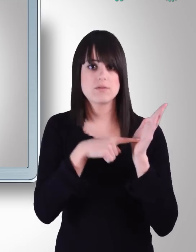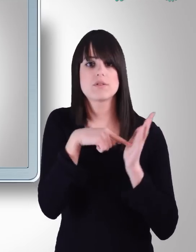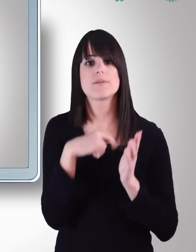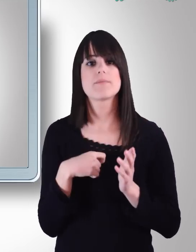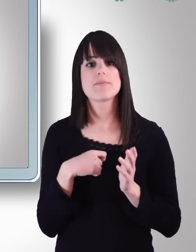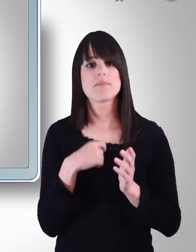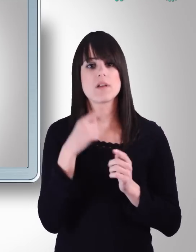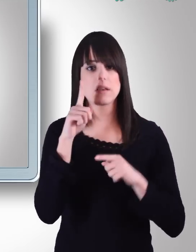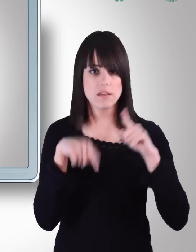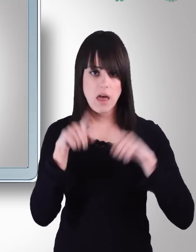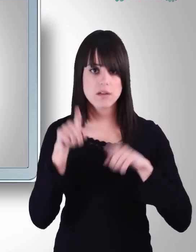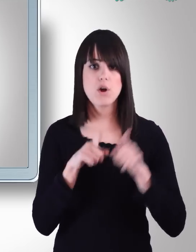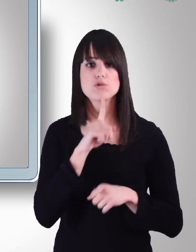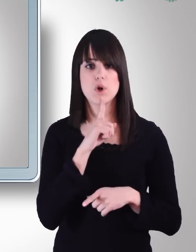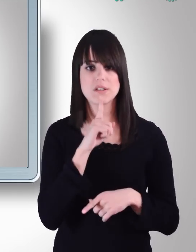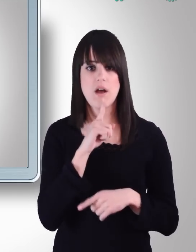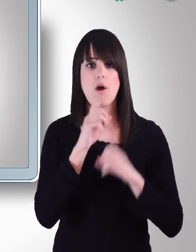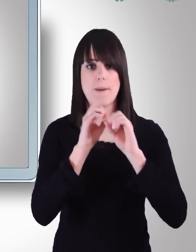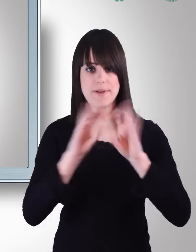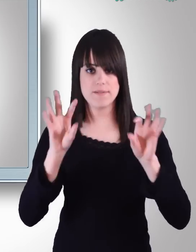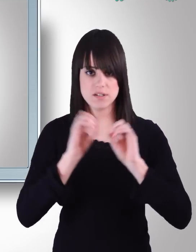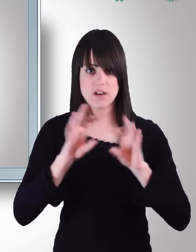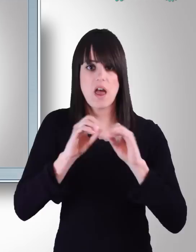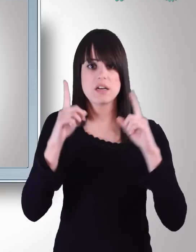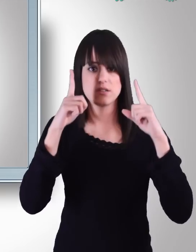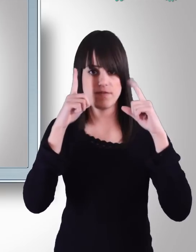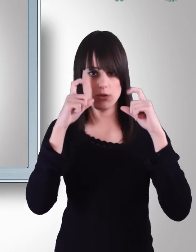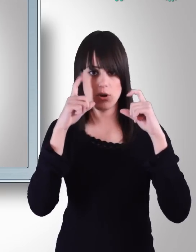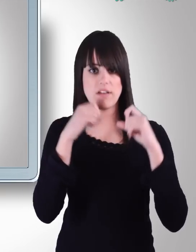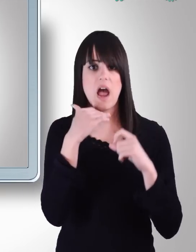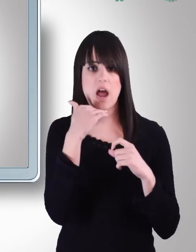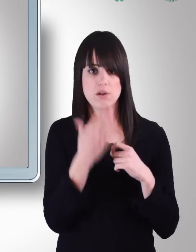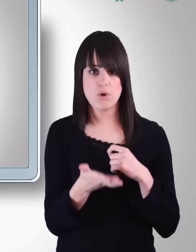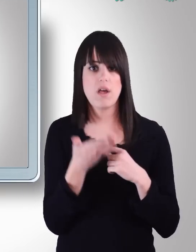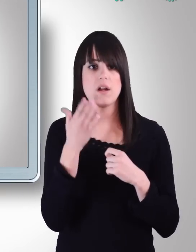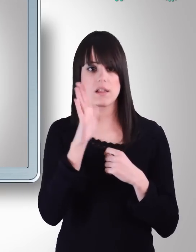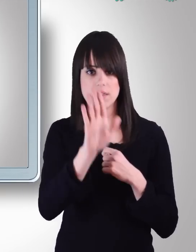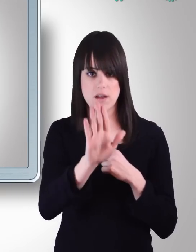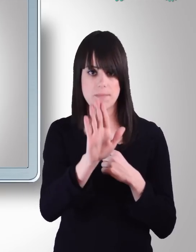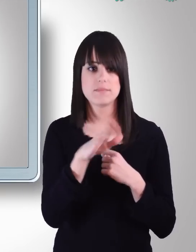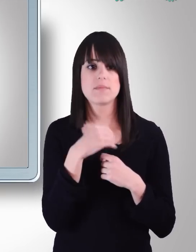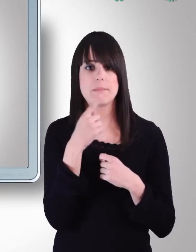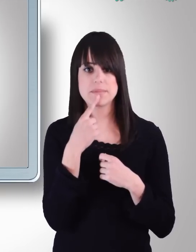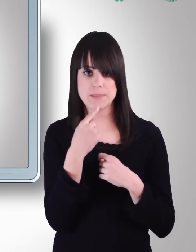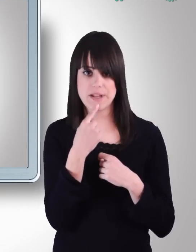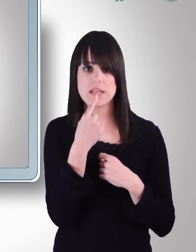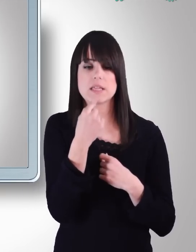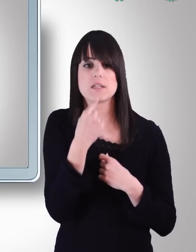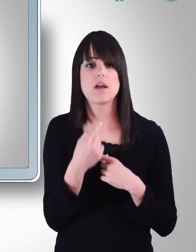korisnik koji je objavio fotografiju koja vam se sviđa dobije oznaku i notifikaciju da ste mu